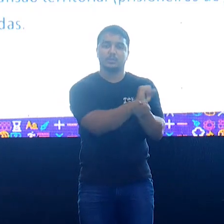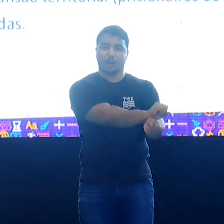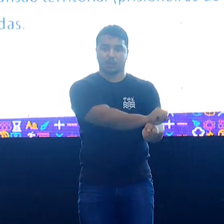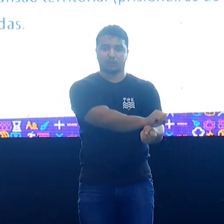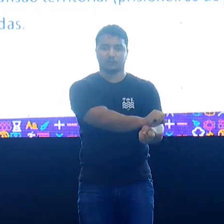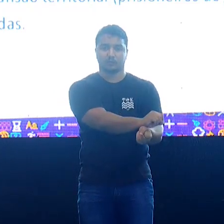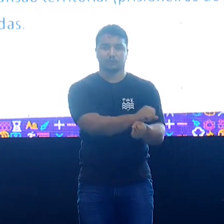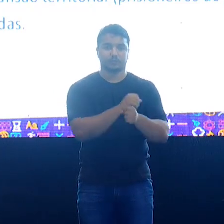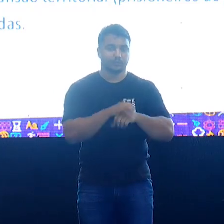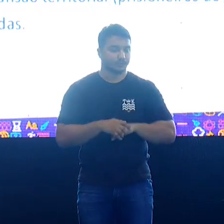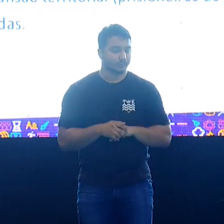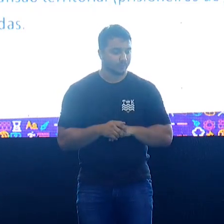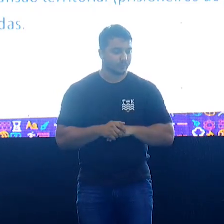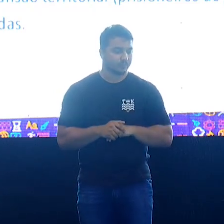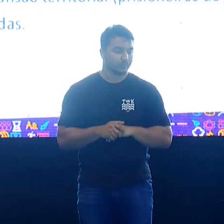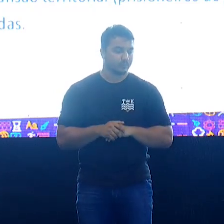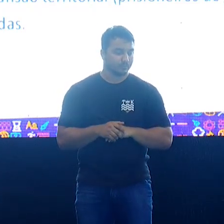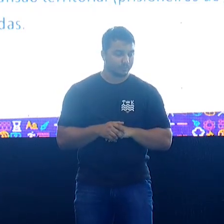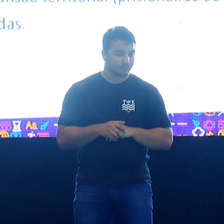predominante era a